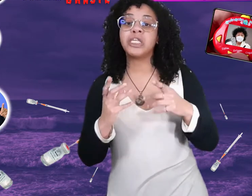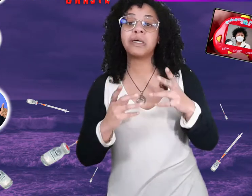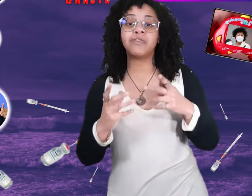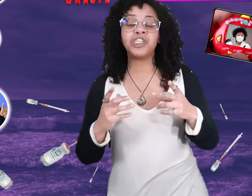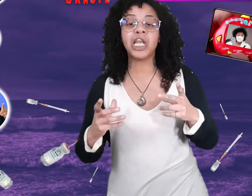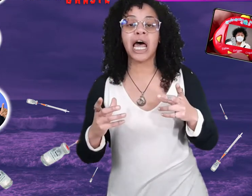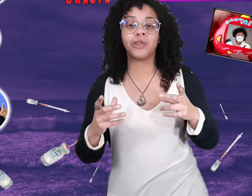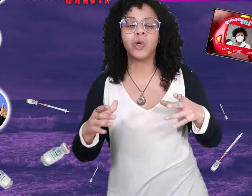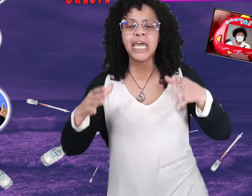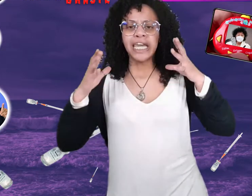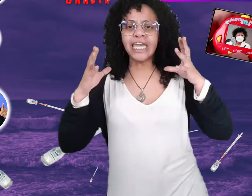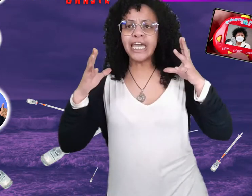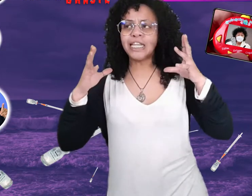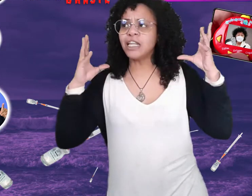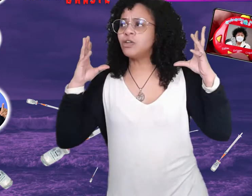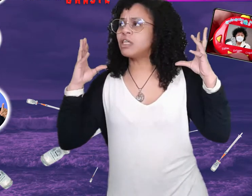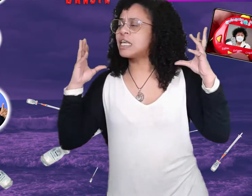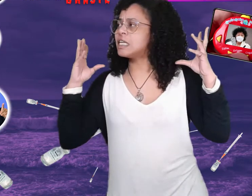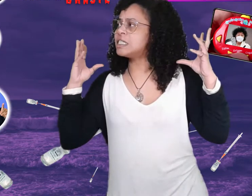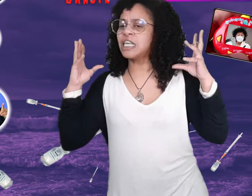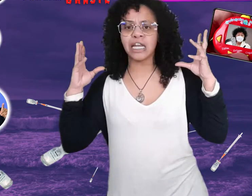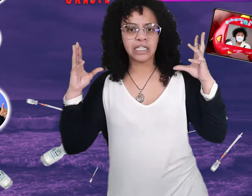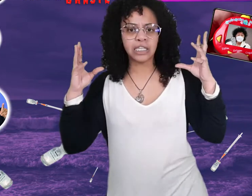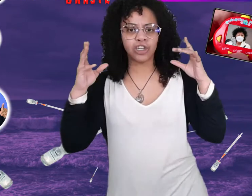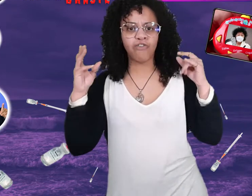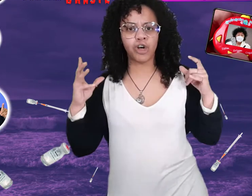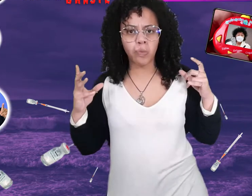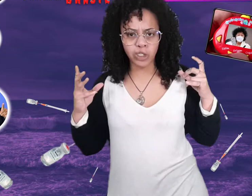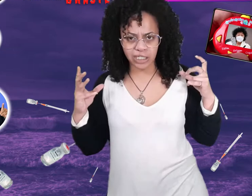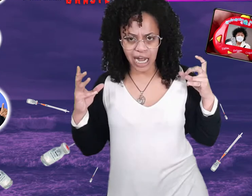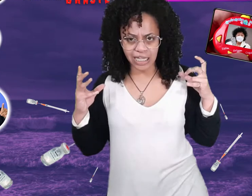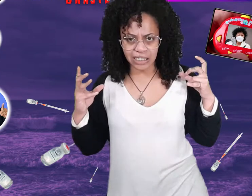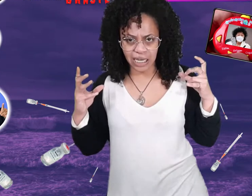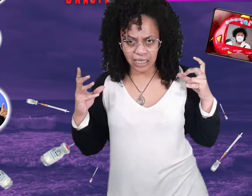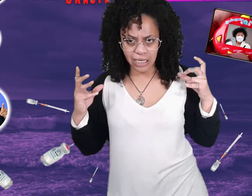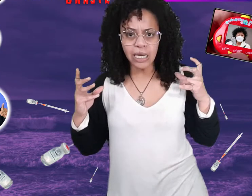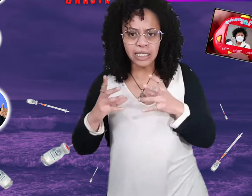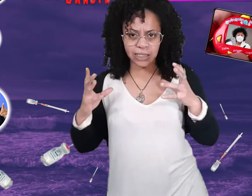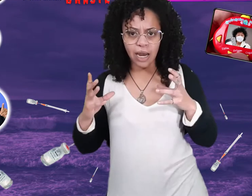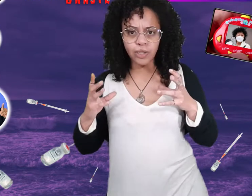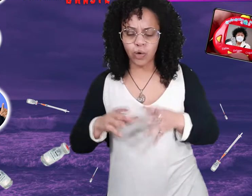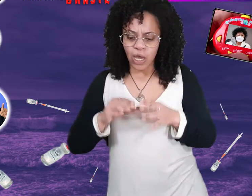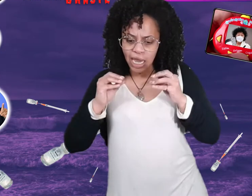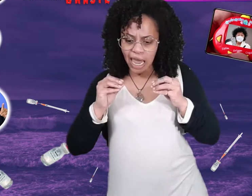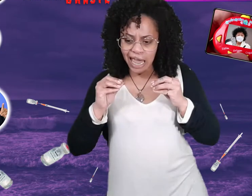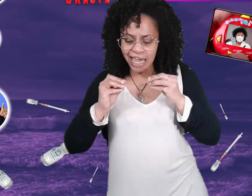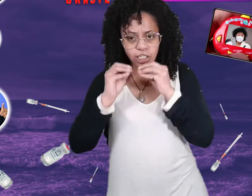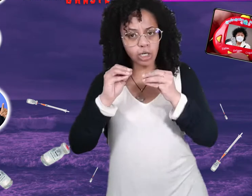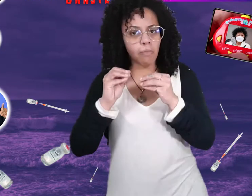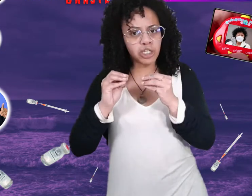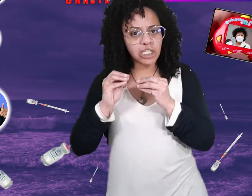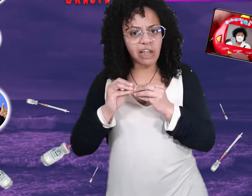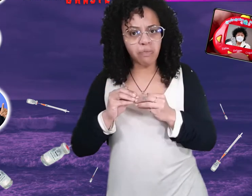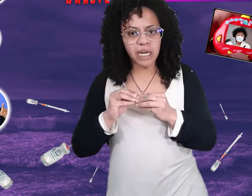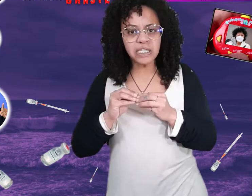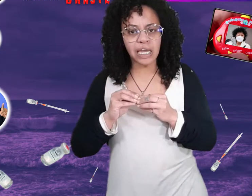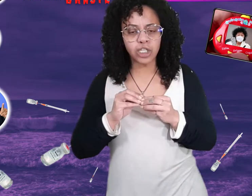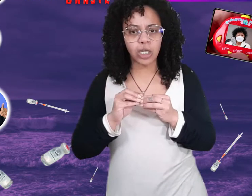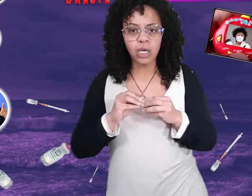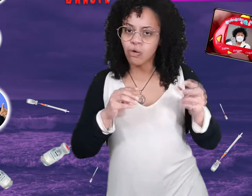mais ventilado. E dentro dessas cenas que já foram mostradas aí, certo? Este nome já esteve presente. Qualquer